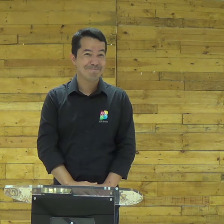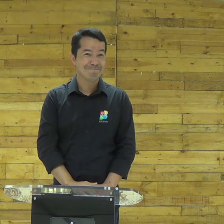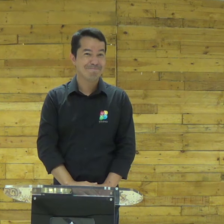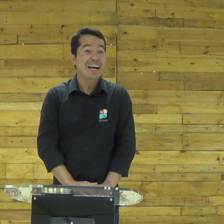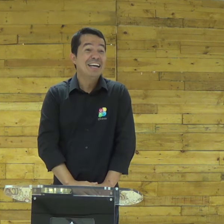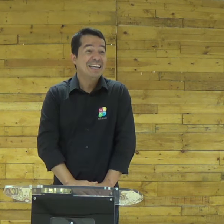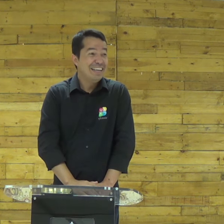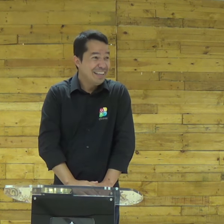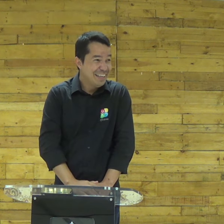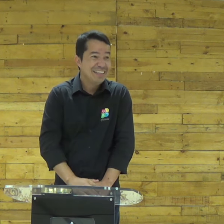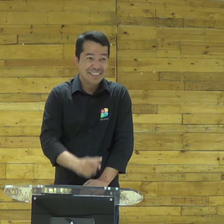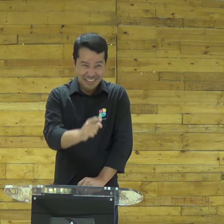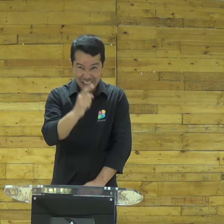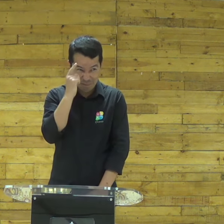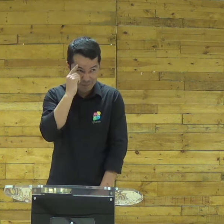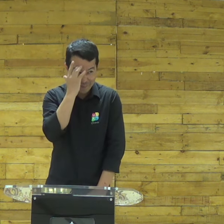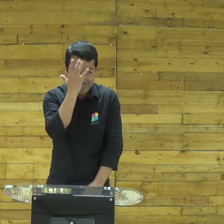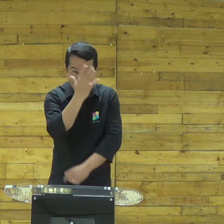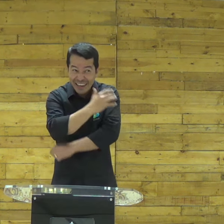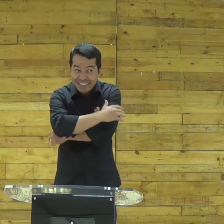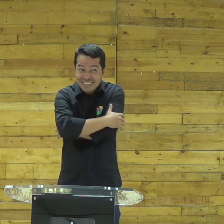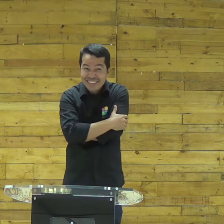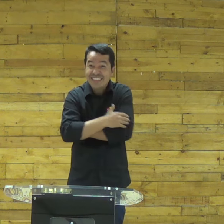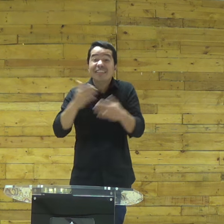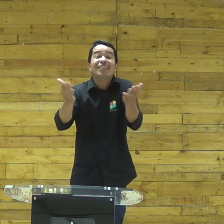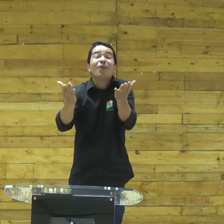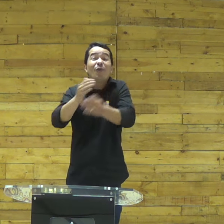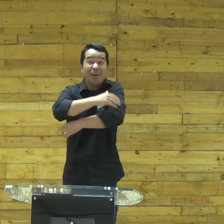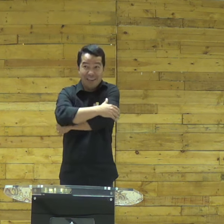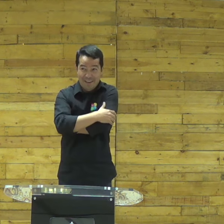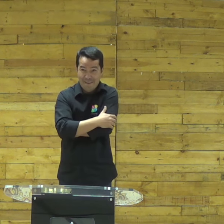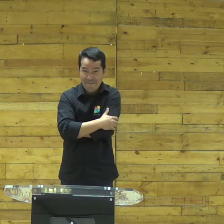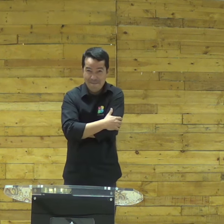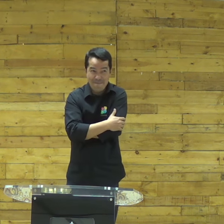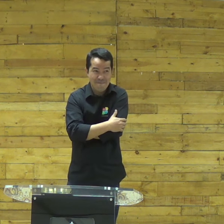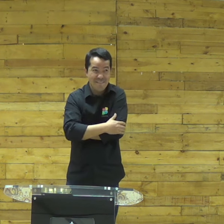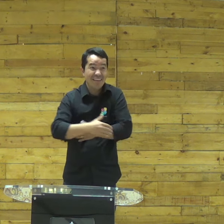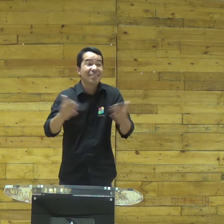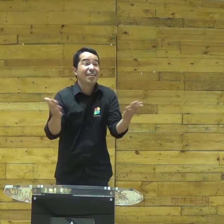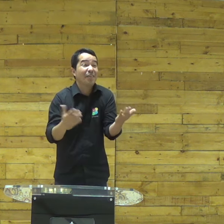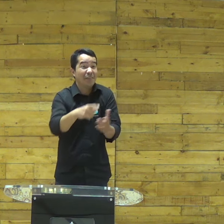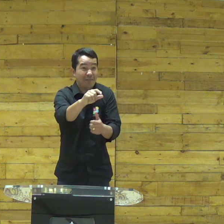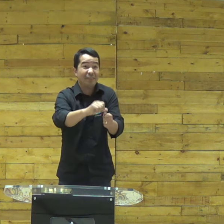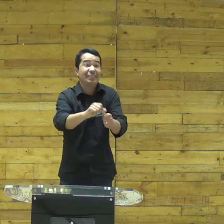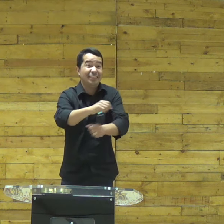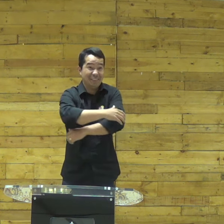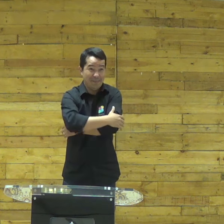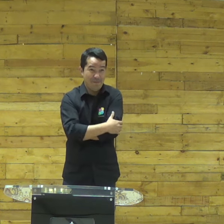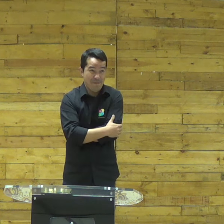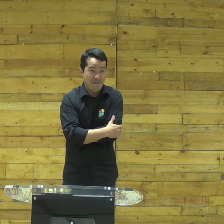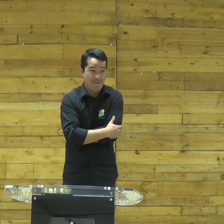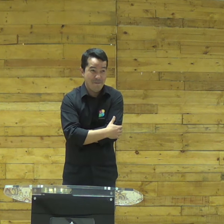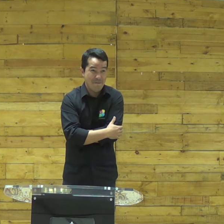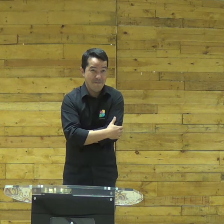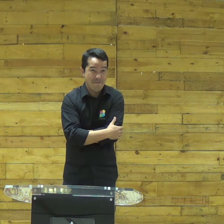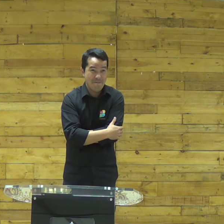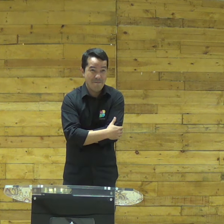amar e aí você acha que é fácil e agora e agora o que que você vai